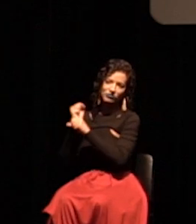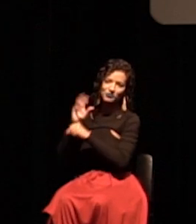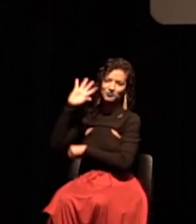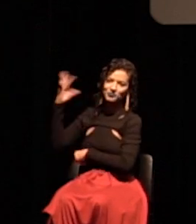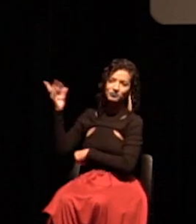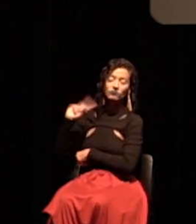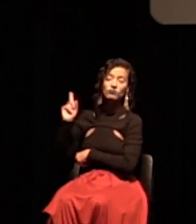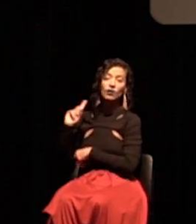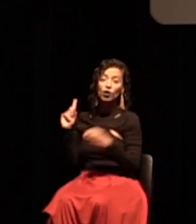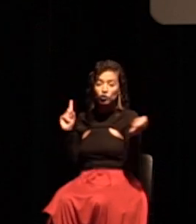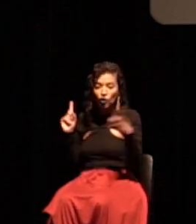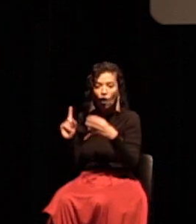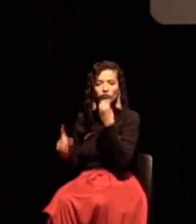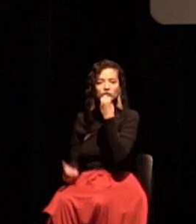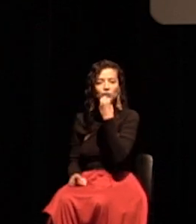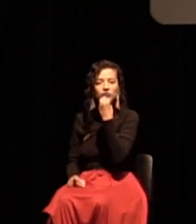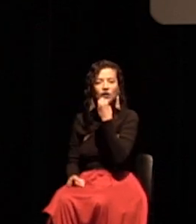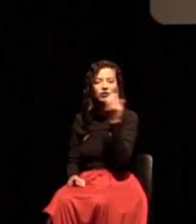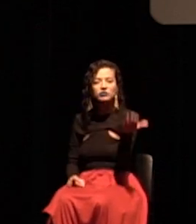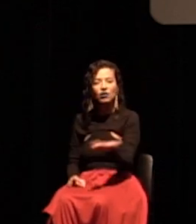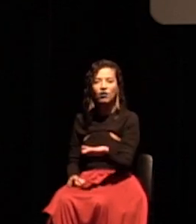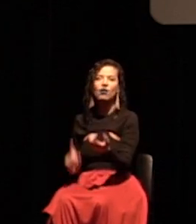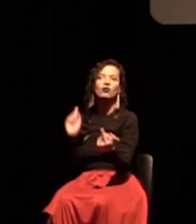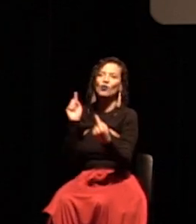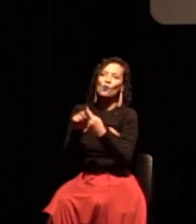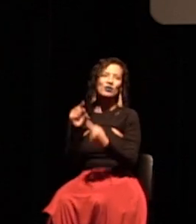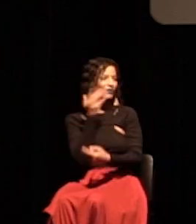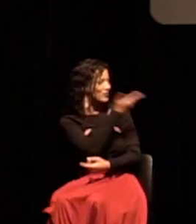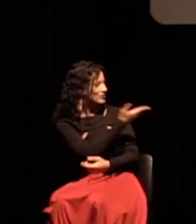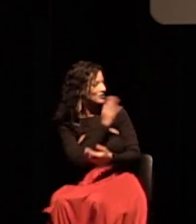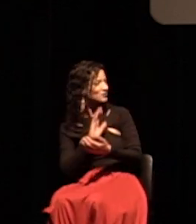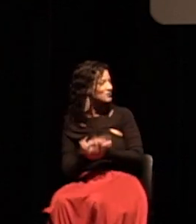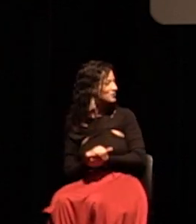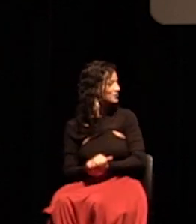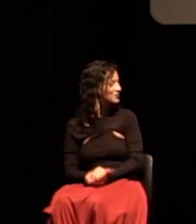novas possibilidades que só o presente lhe poderia oferecer.